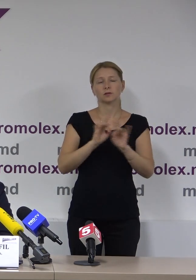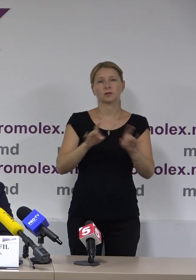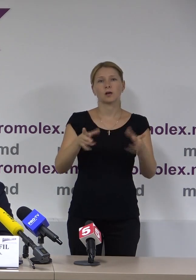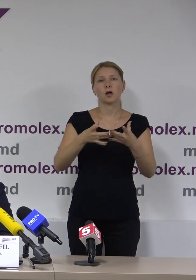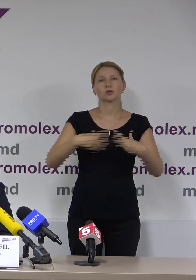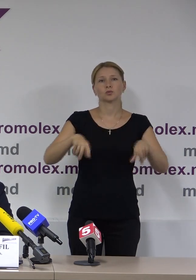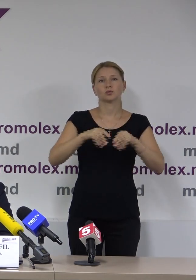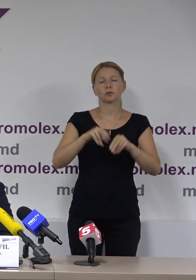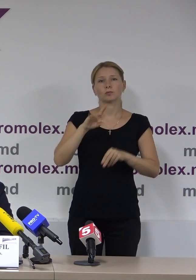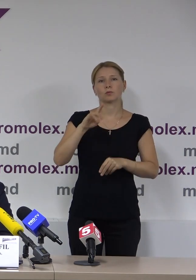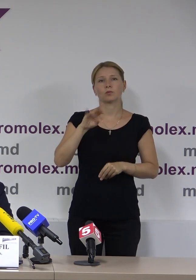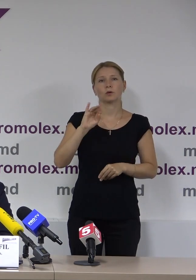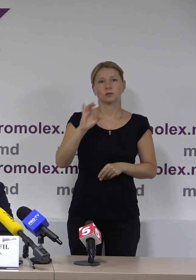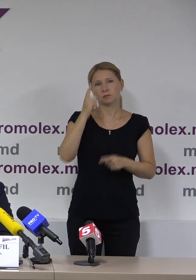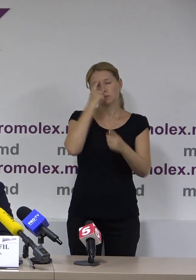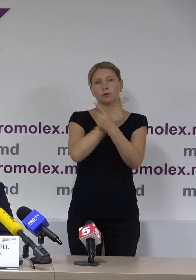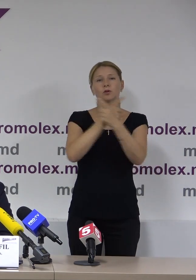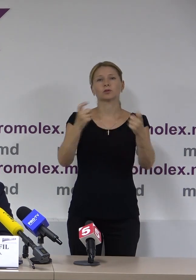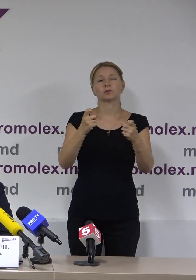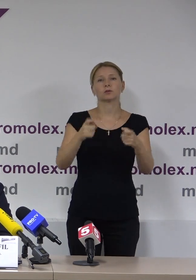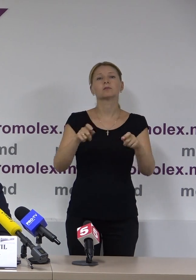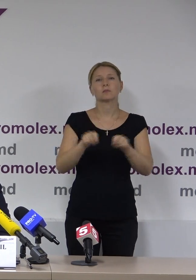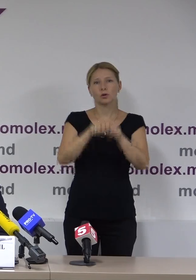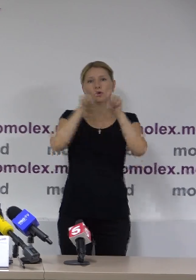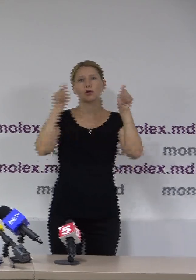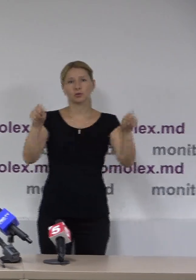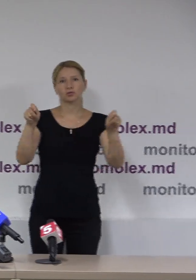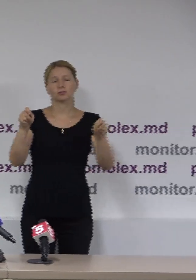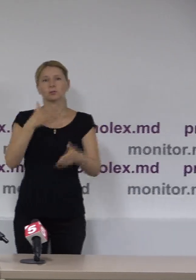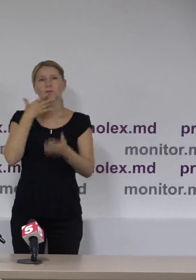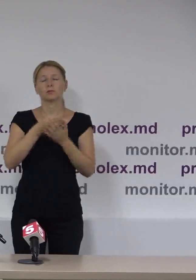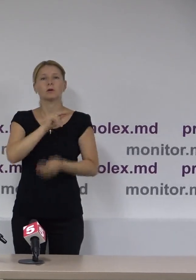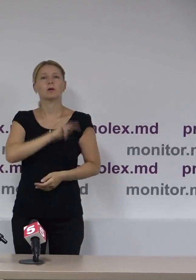are deosebită plăcere de a anunța lansarea misiunii de observare